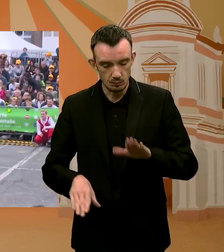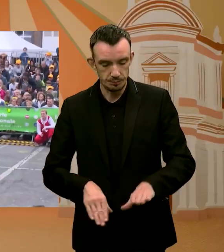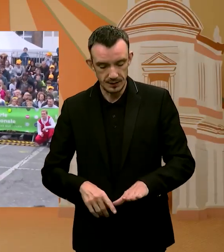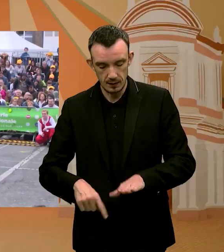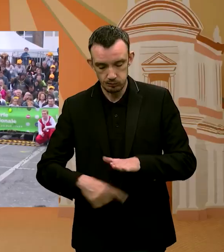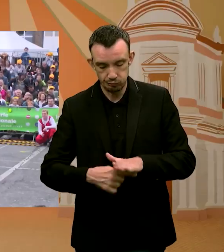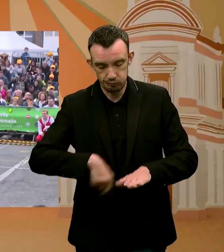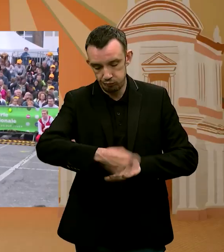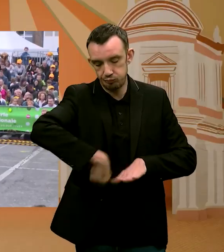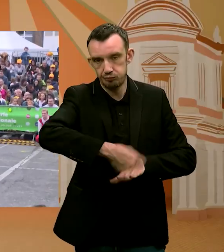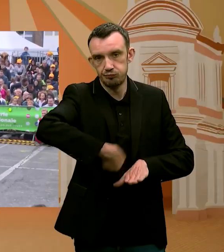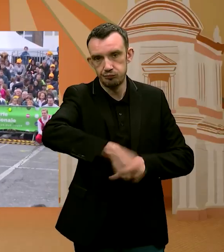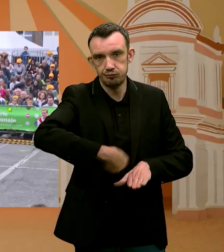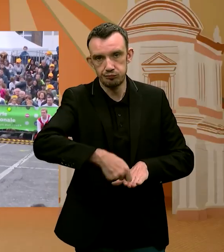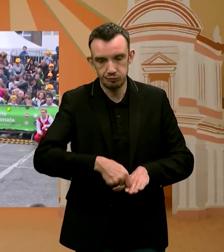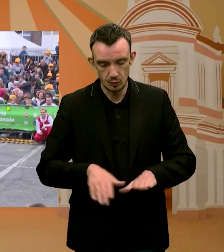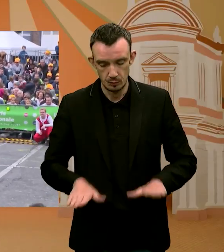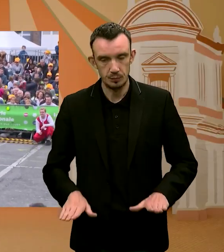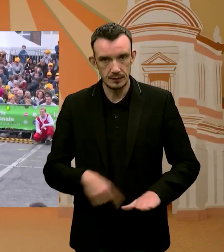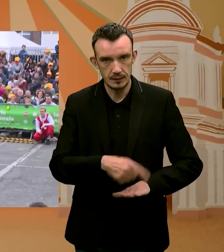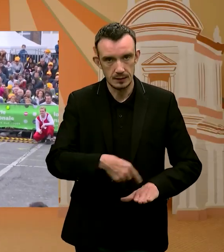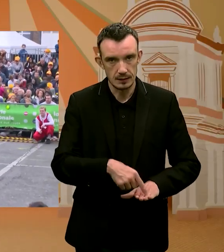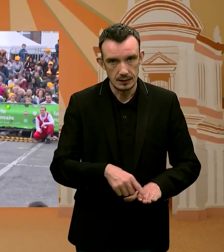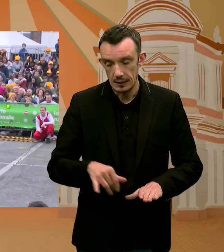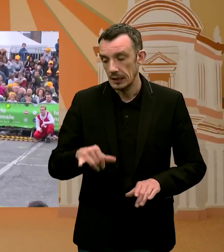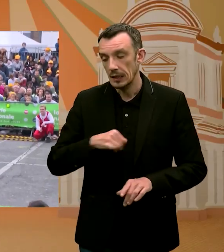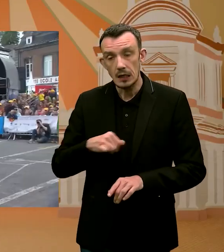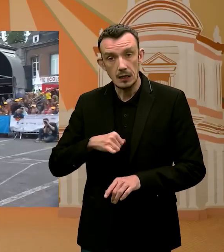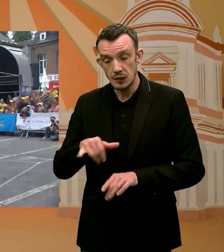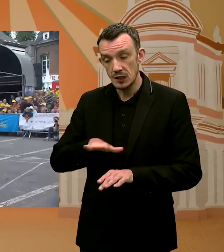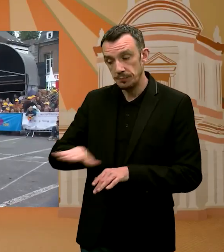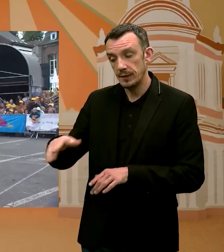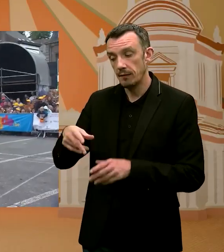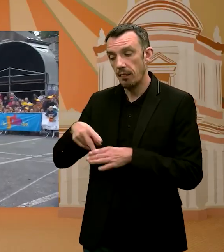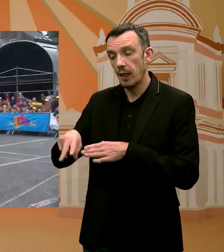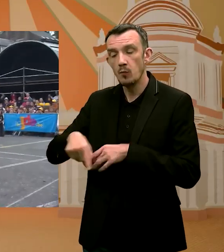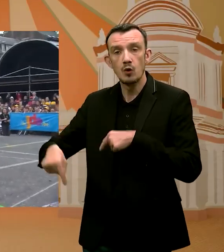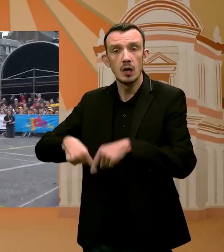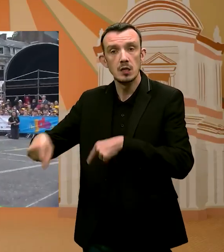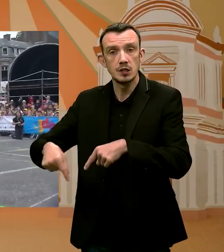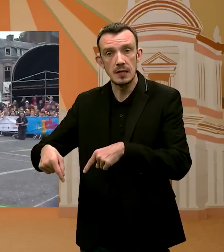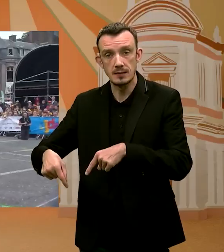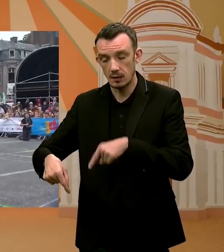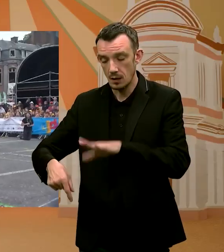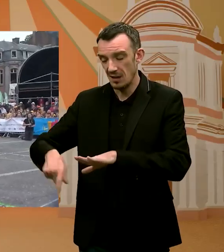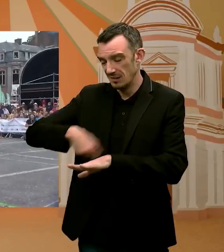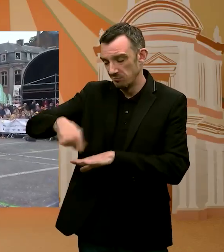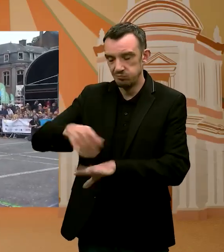échasses namuroises sont des échasses qui ne tiennent pas au pied, c'est juste un patin, le pied peut être enlevé. Ils sont uniques parce que ce sont des échasses de combat. Vous imaginez, on ne